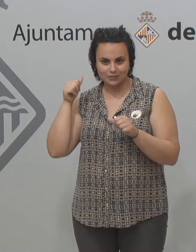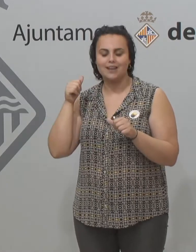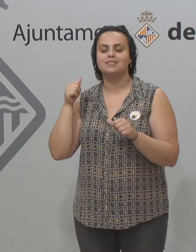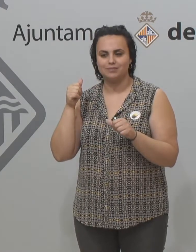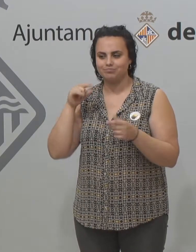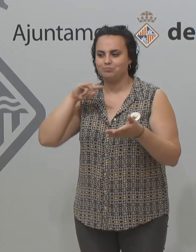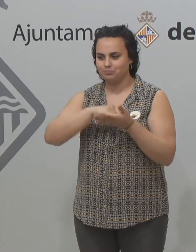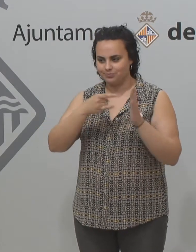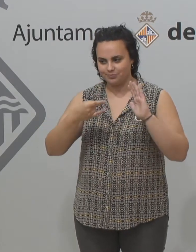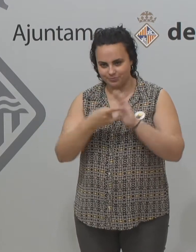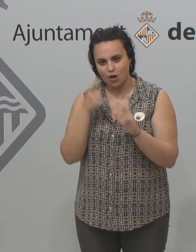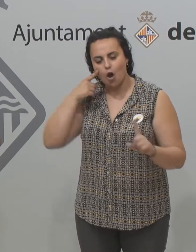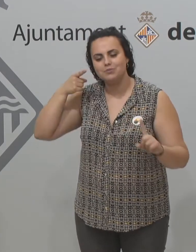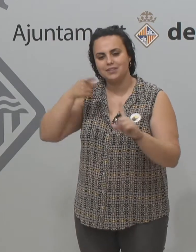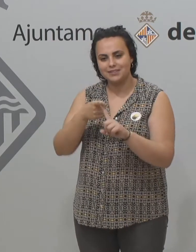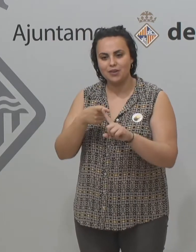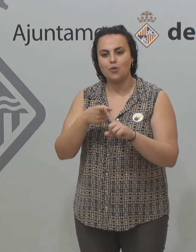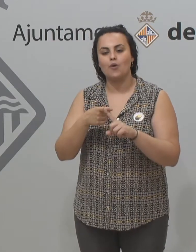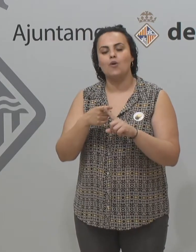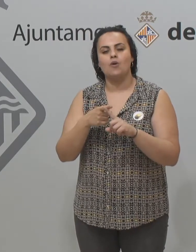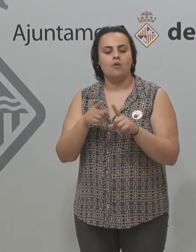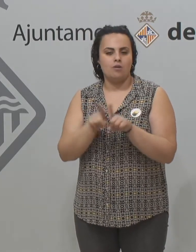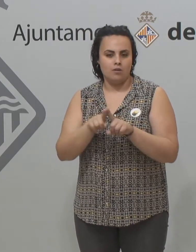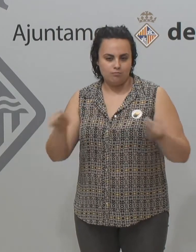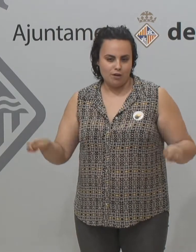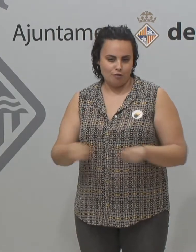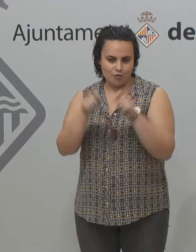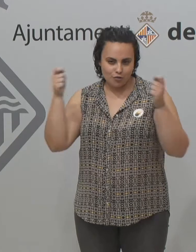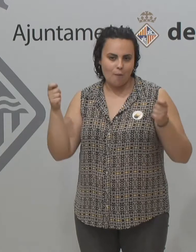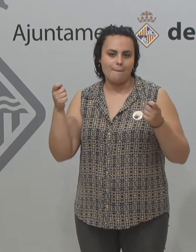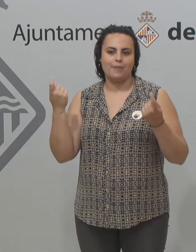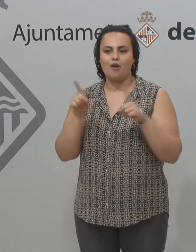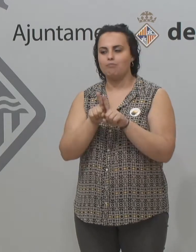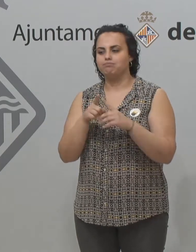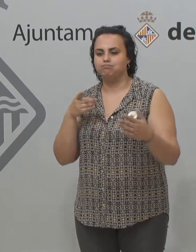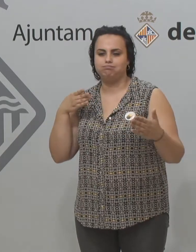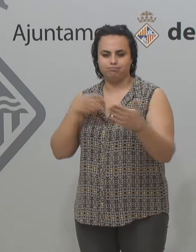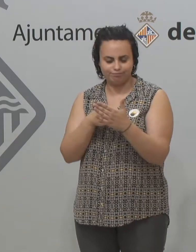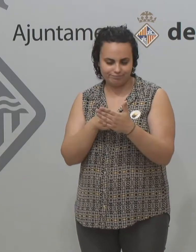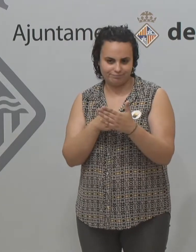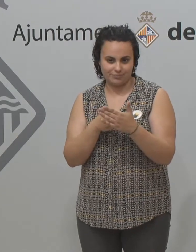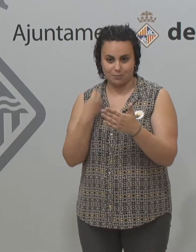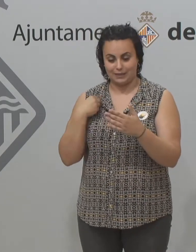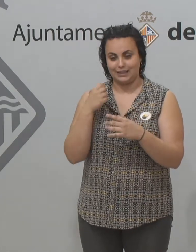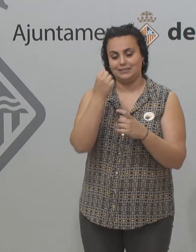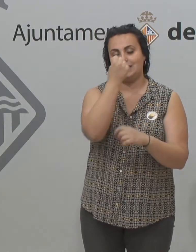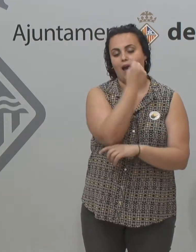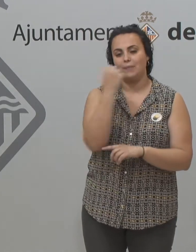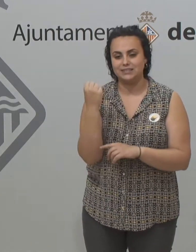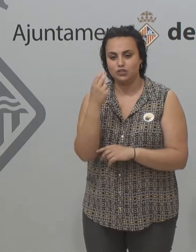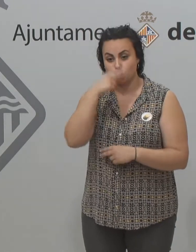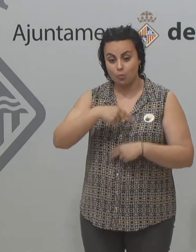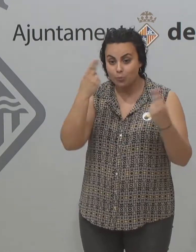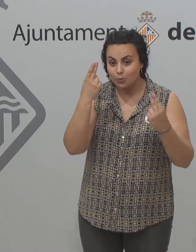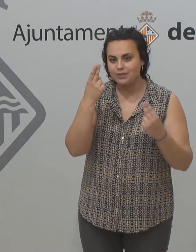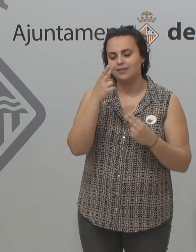encaminades a rompre aquestes distàncies que marquen moltes vegades de manera injusta les administracions públiques amb les persones